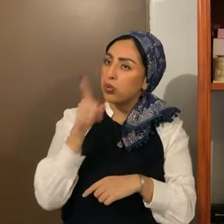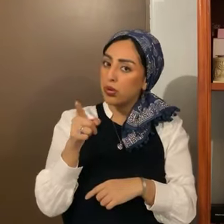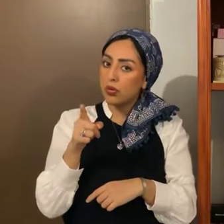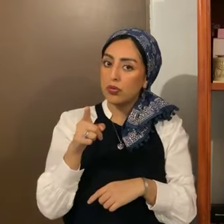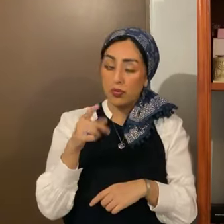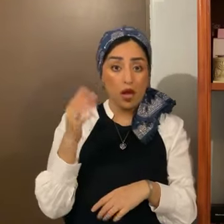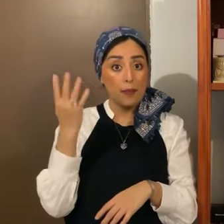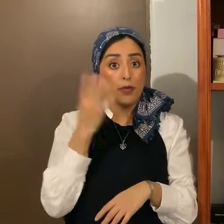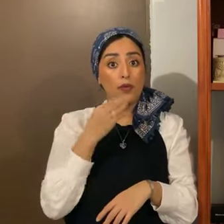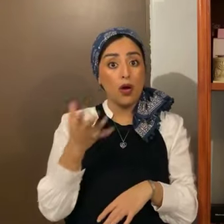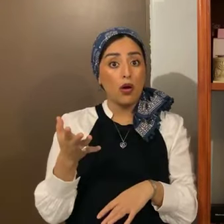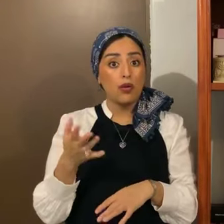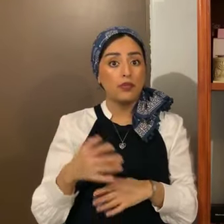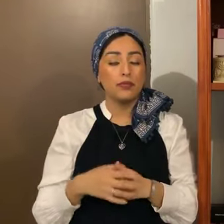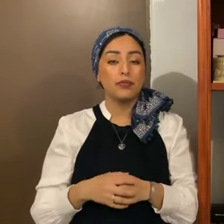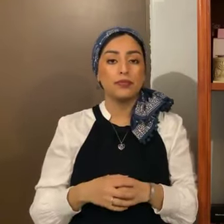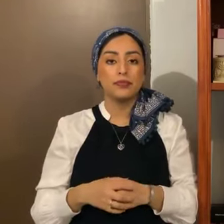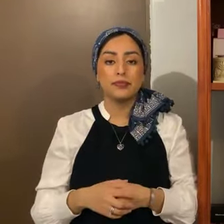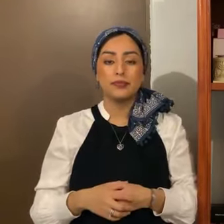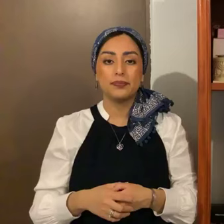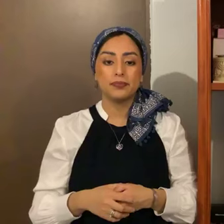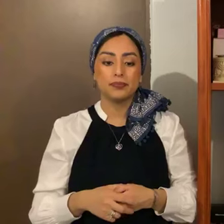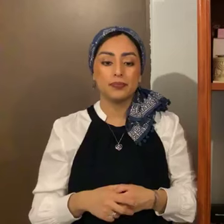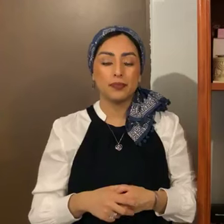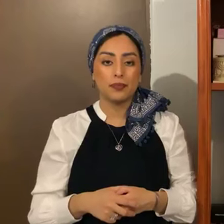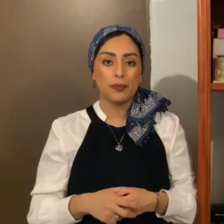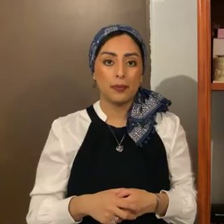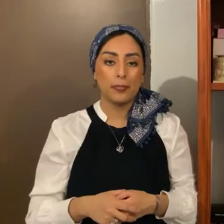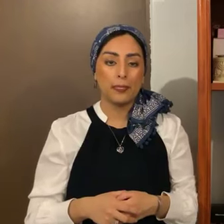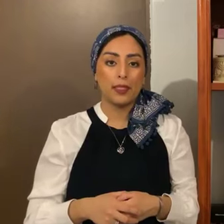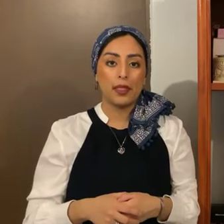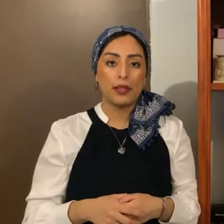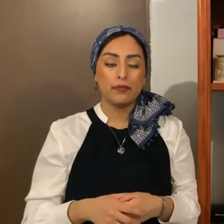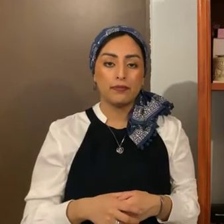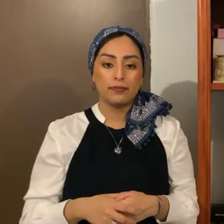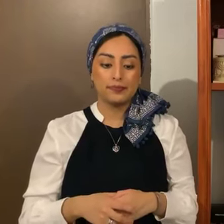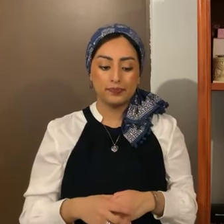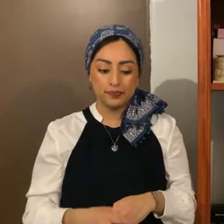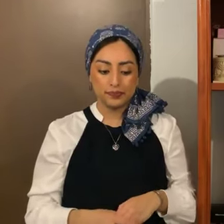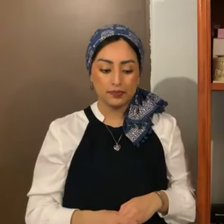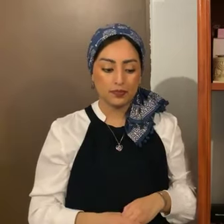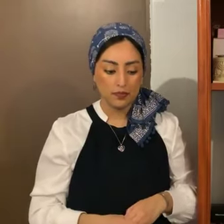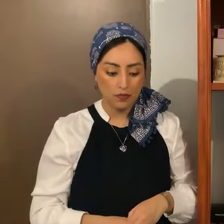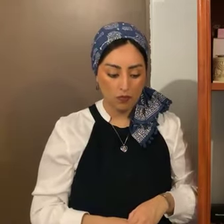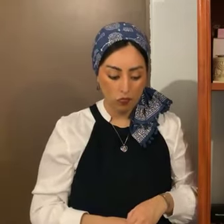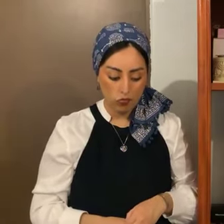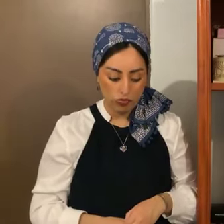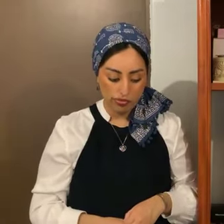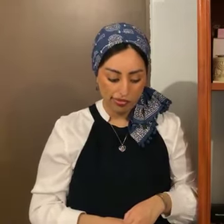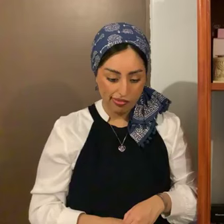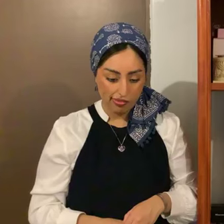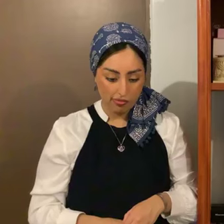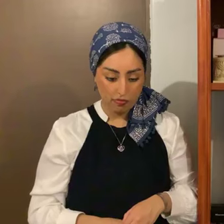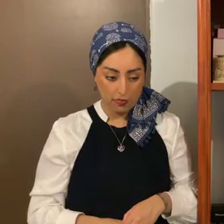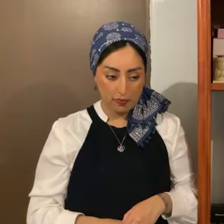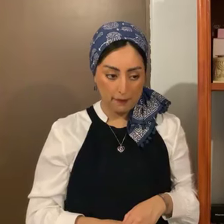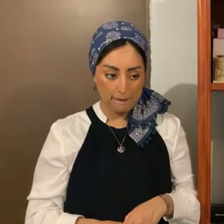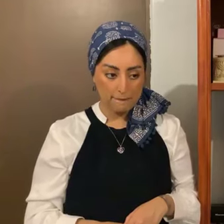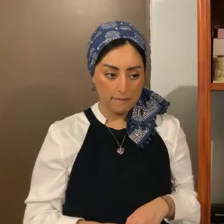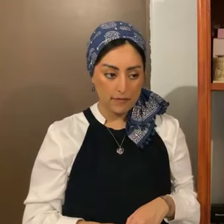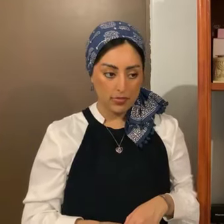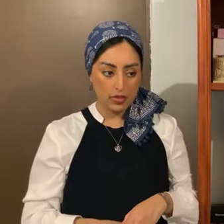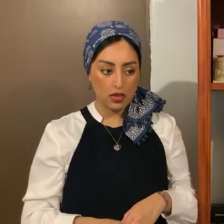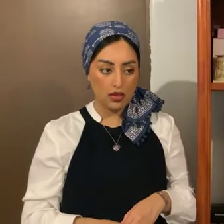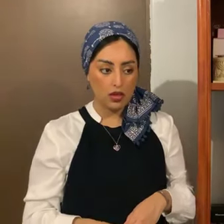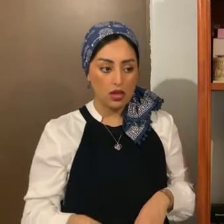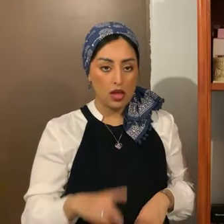hermoso, pidió que le siguiera mostrando su verdad. Y aquí quiere decir, no tanto que el rey David no